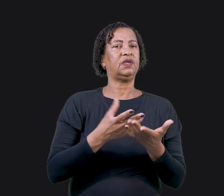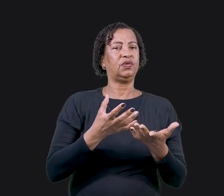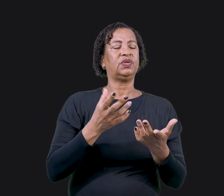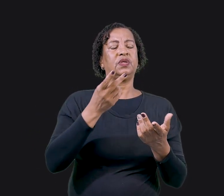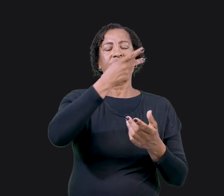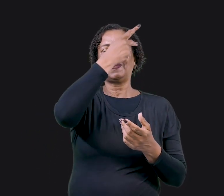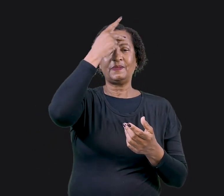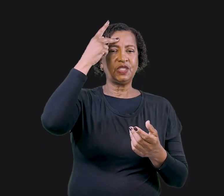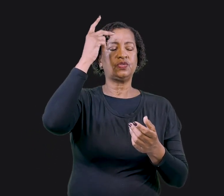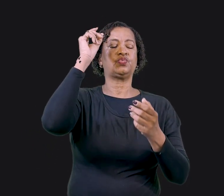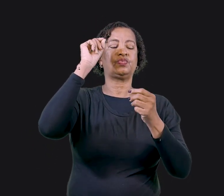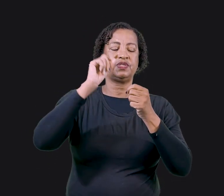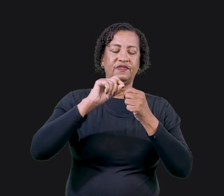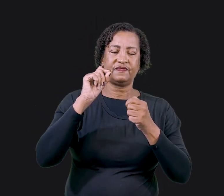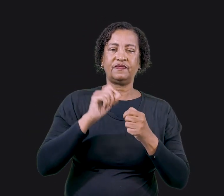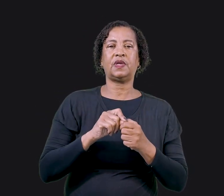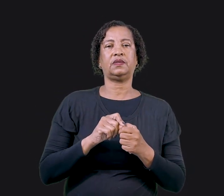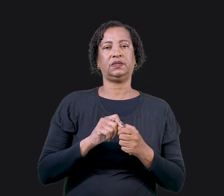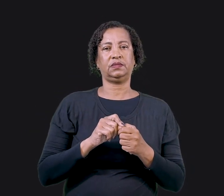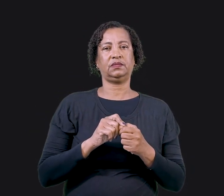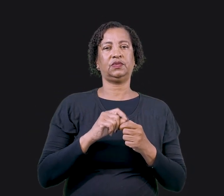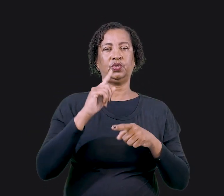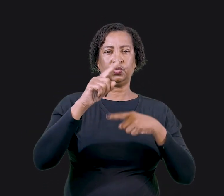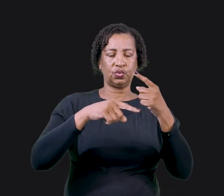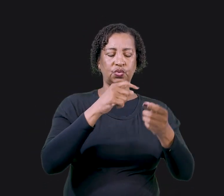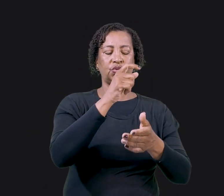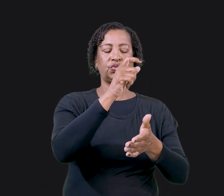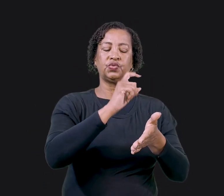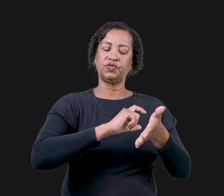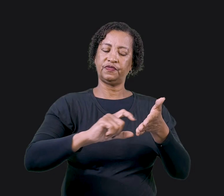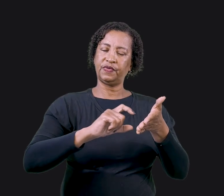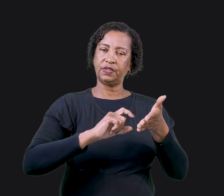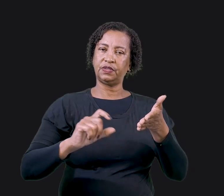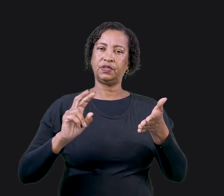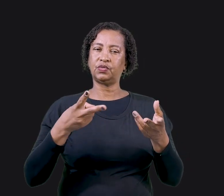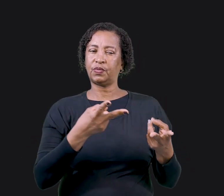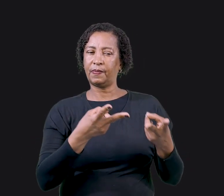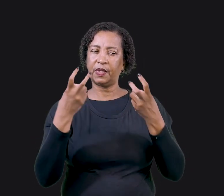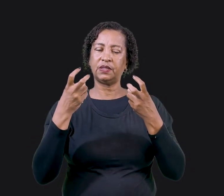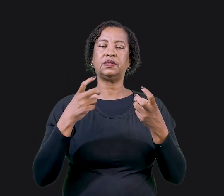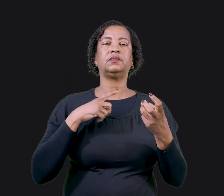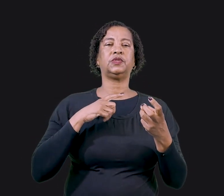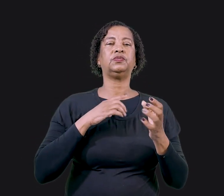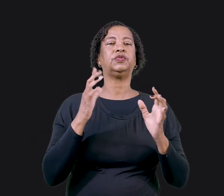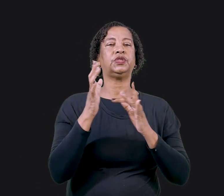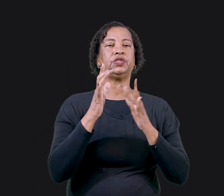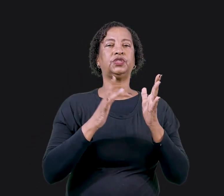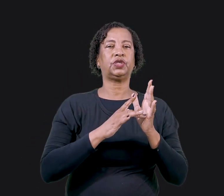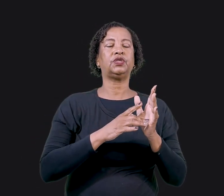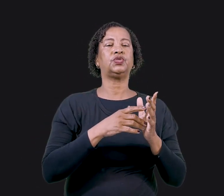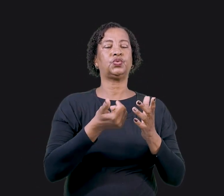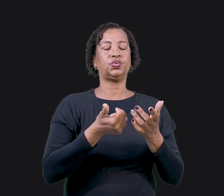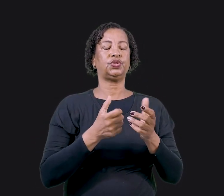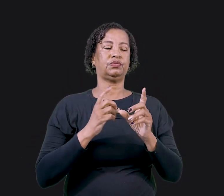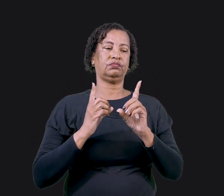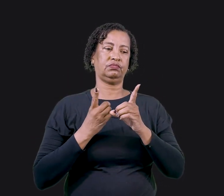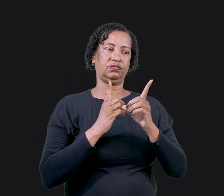uma pessoa que faz. Nos próximos versículos veremos que Jesus delegou aqueles 12 homens e fez deles